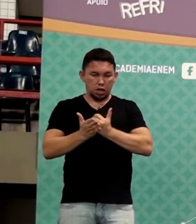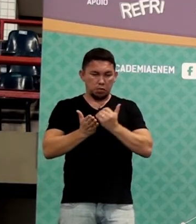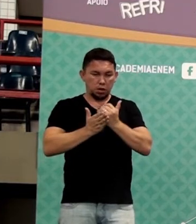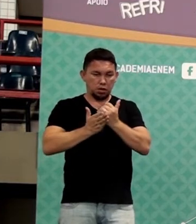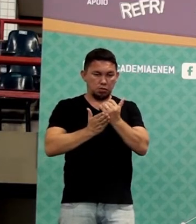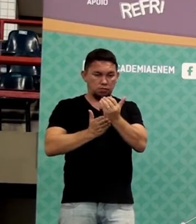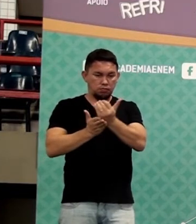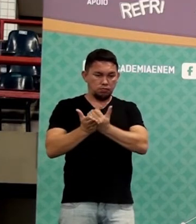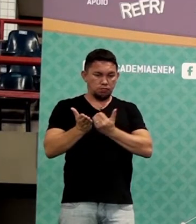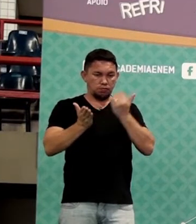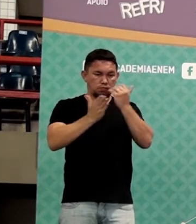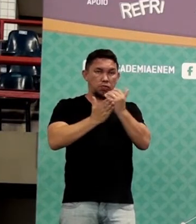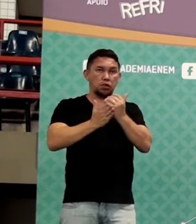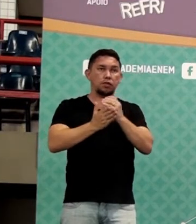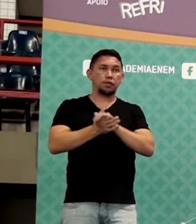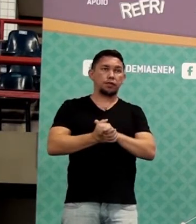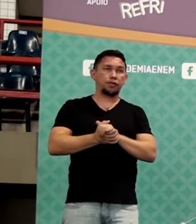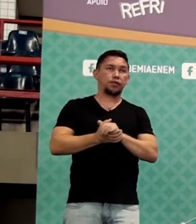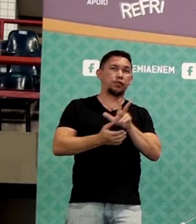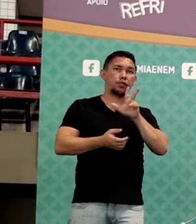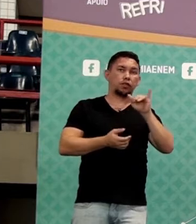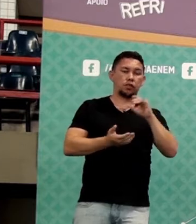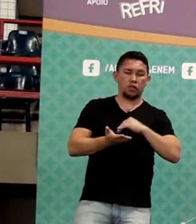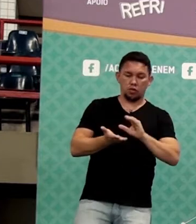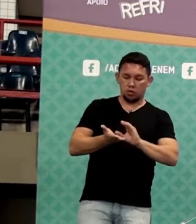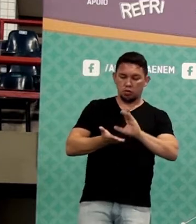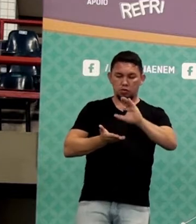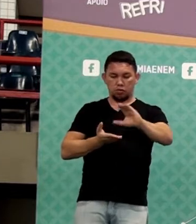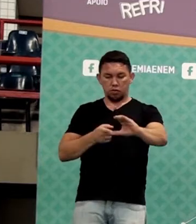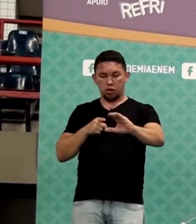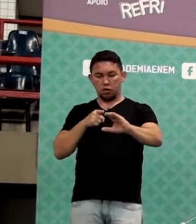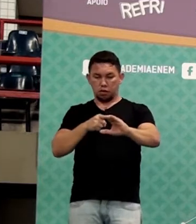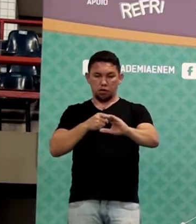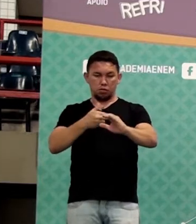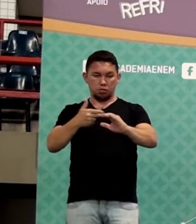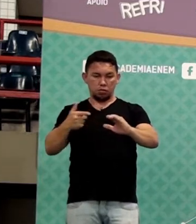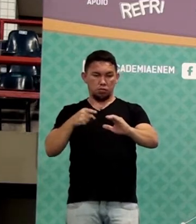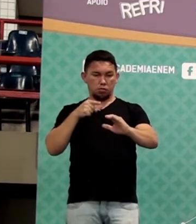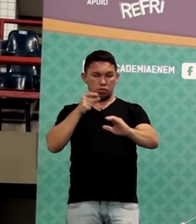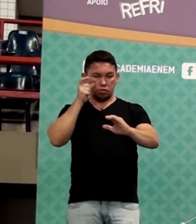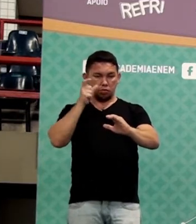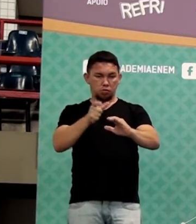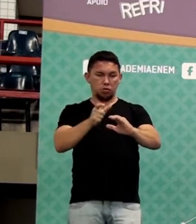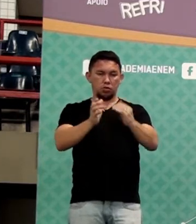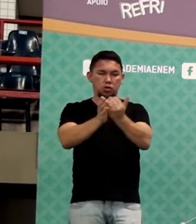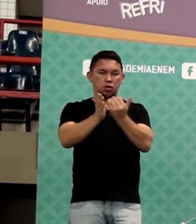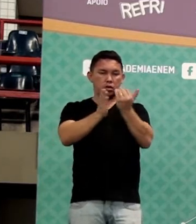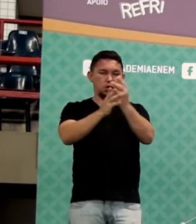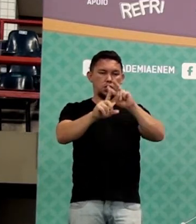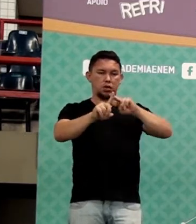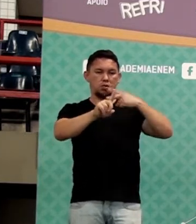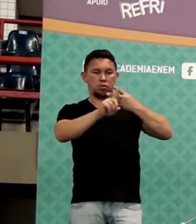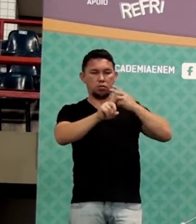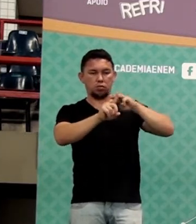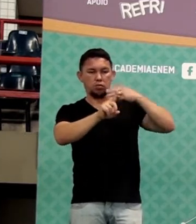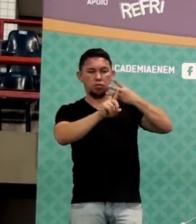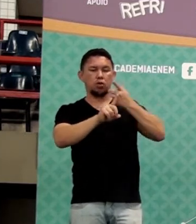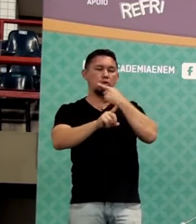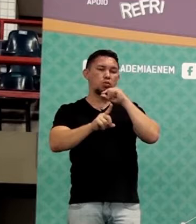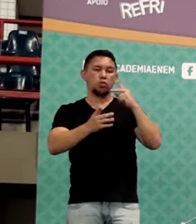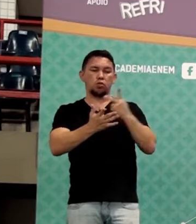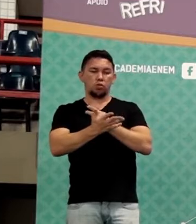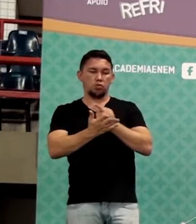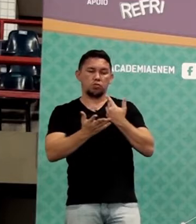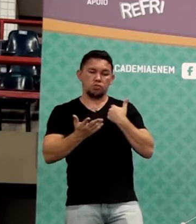mais. Você vai investir o que você tem, porque você quer mais ainda. Aí o que aconteceu?